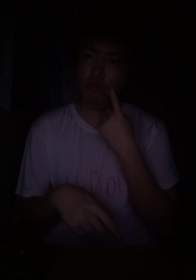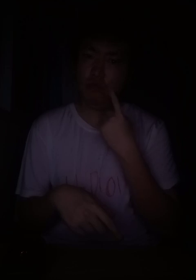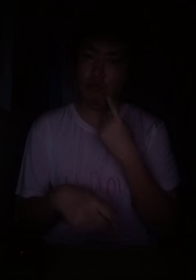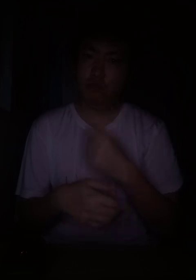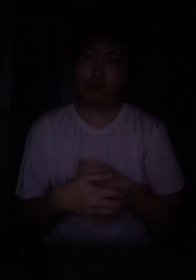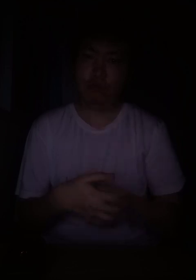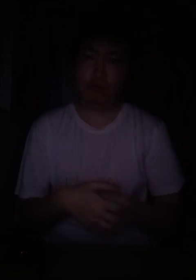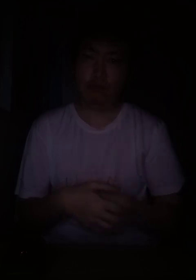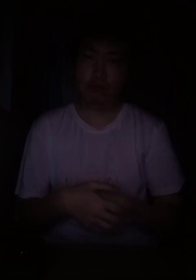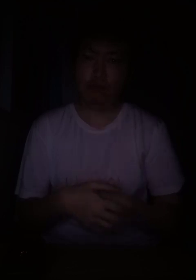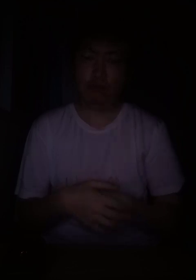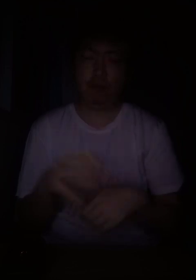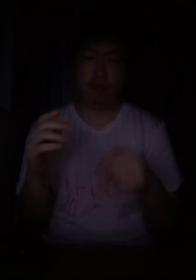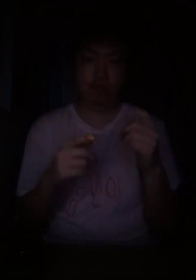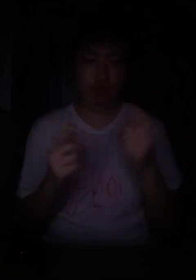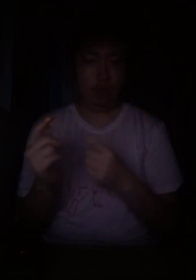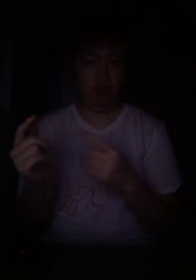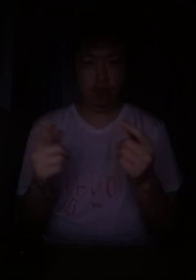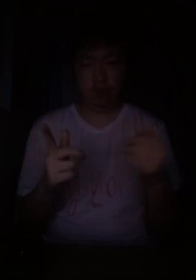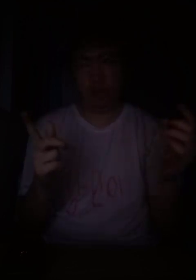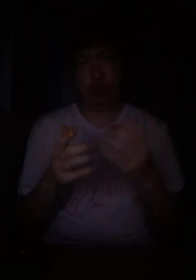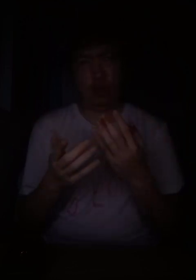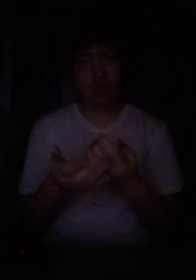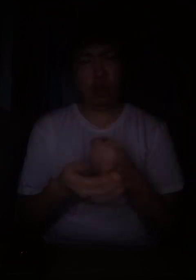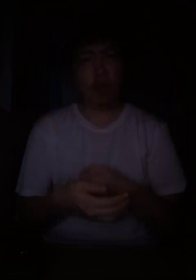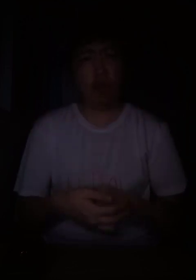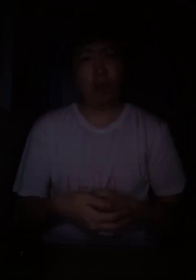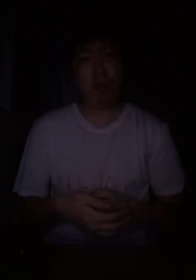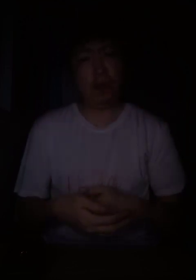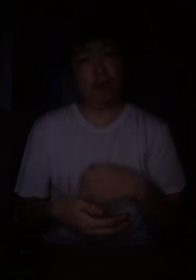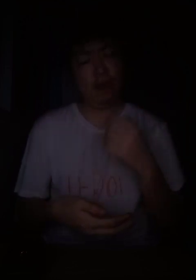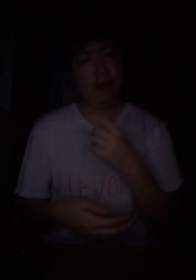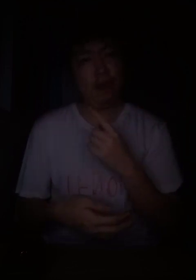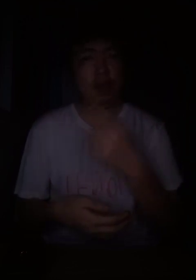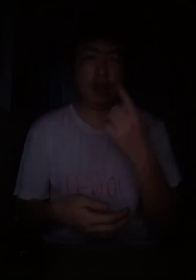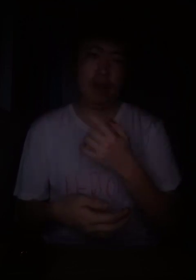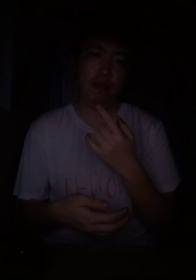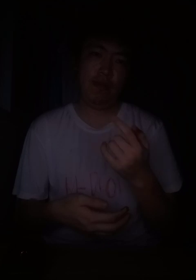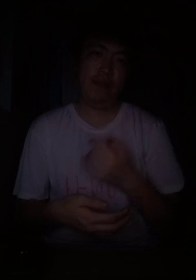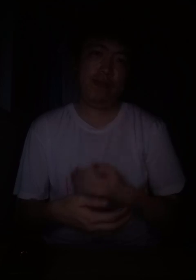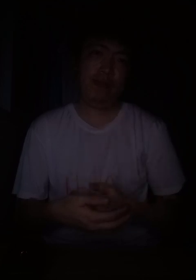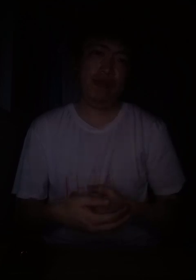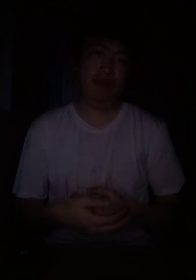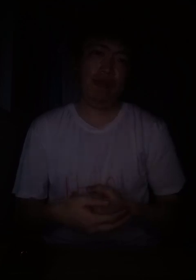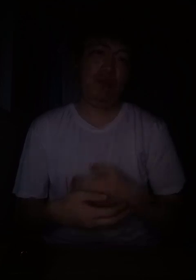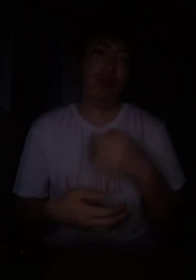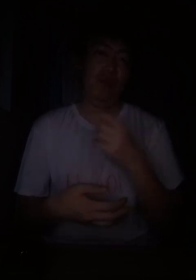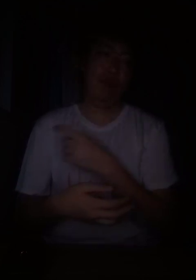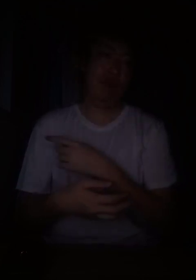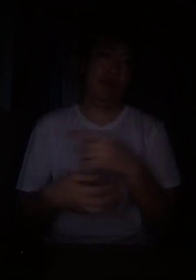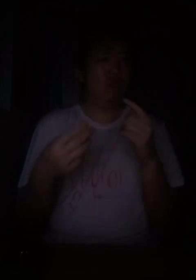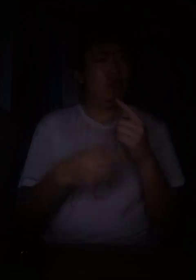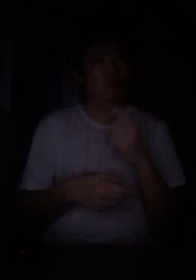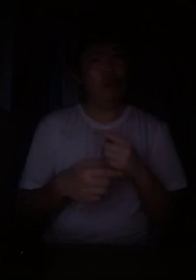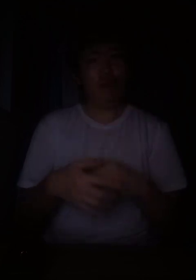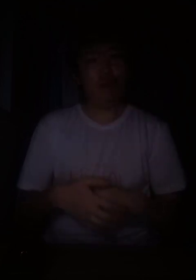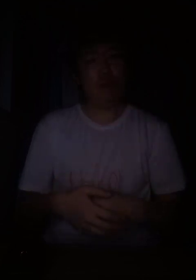느끼셨어요? 사실은 더 강한 처벌 그리고 투견을 근절할 수 있는 법이 가장 절실히 필요하다고 보고요. 외국 같은